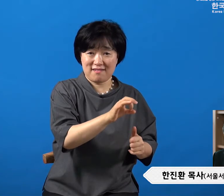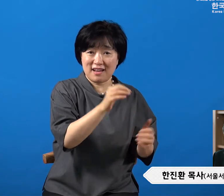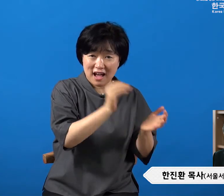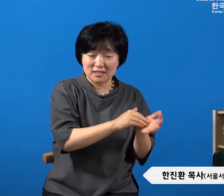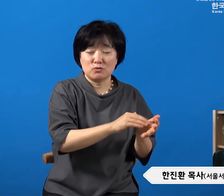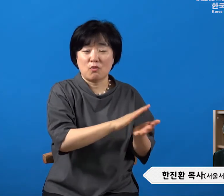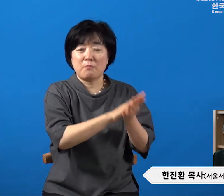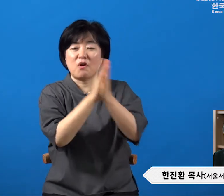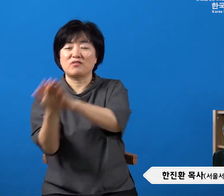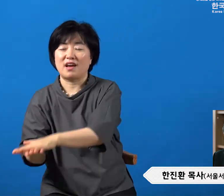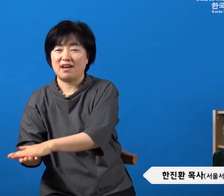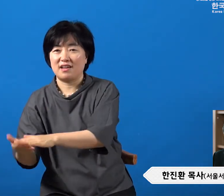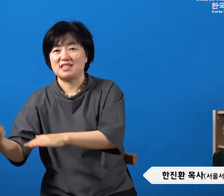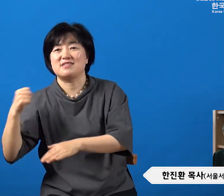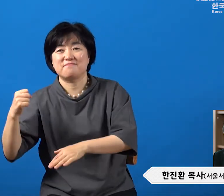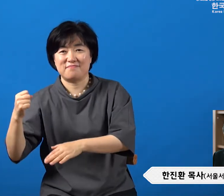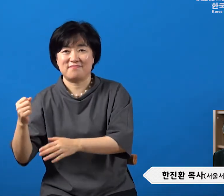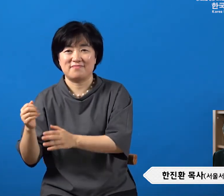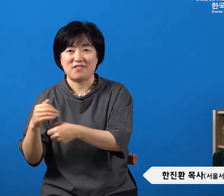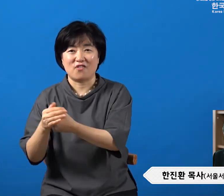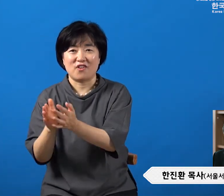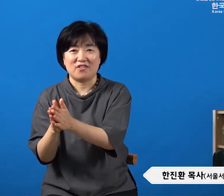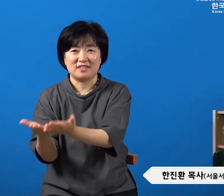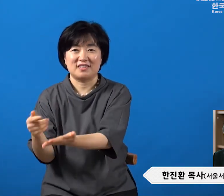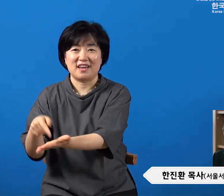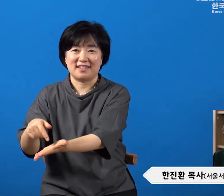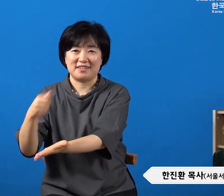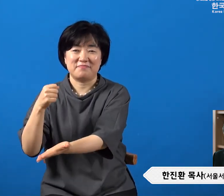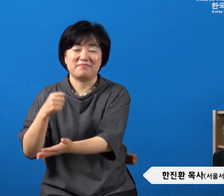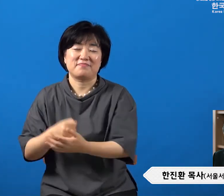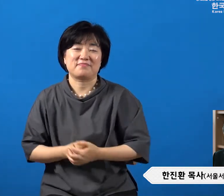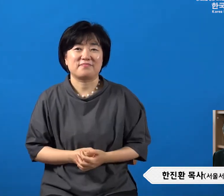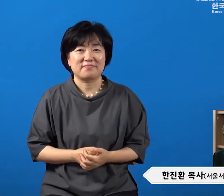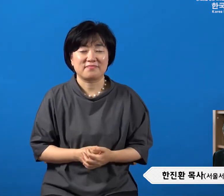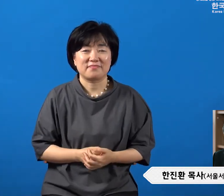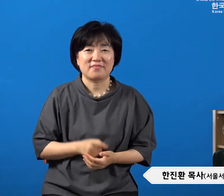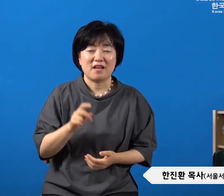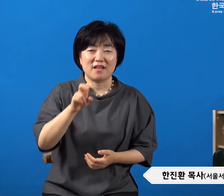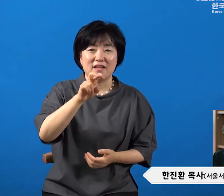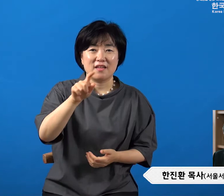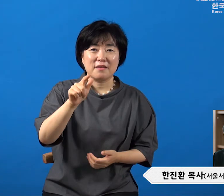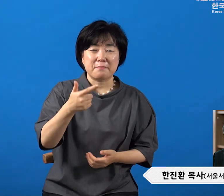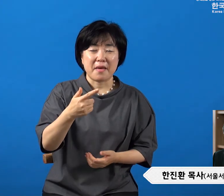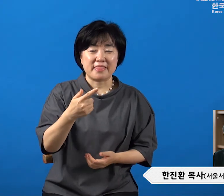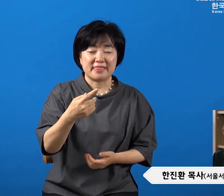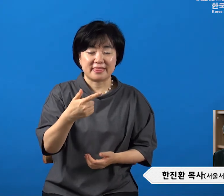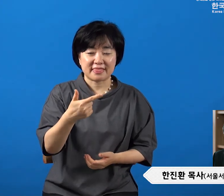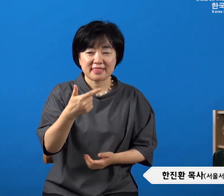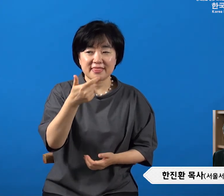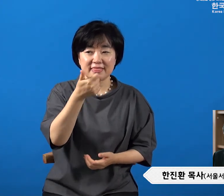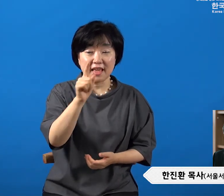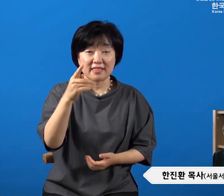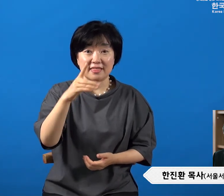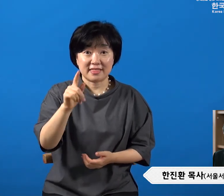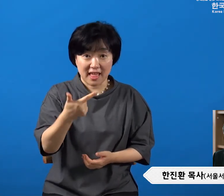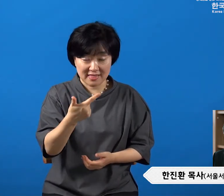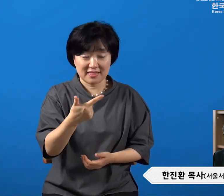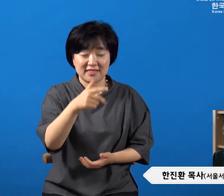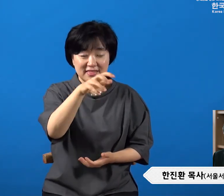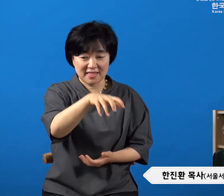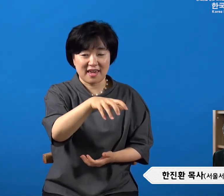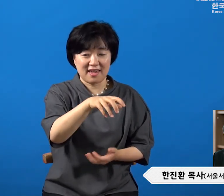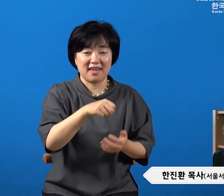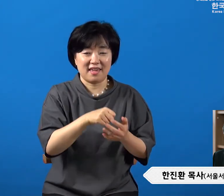맨하탄에서 목회를 하는 팀 켈러 목사님은 신학이나 설교에 있어서 탁월하신 분이십니다. 현대판